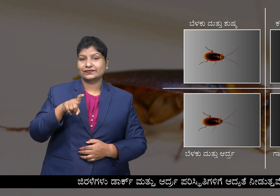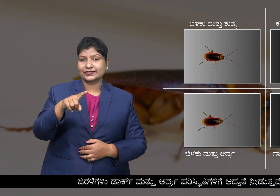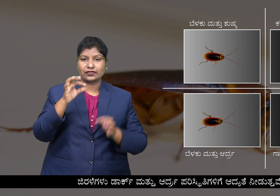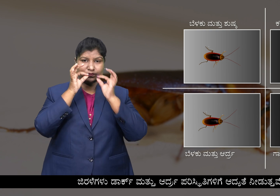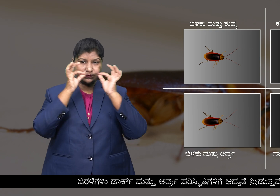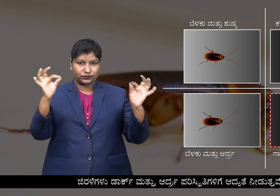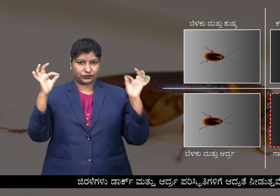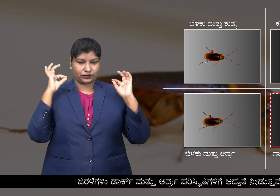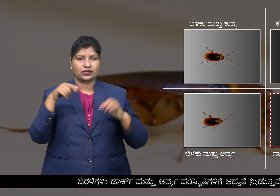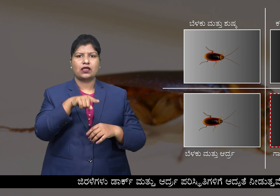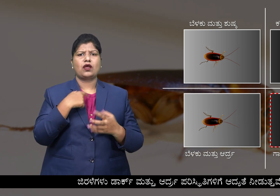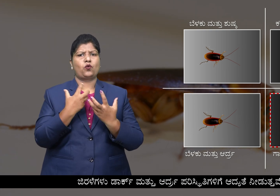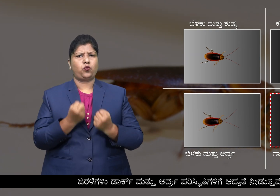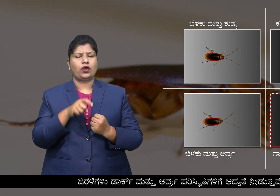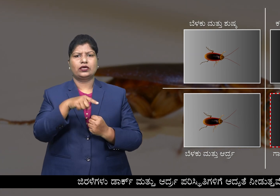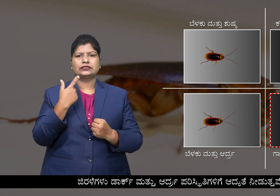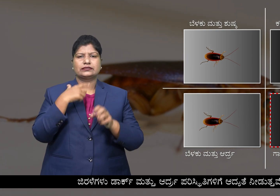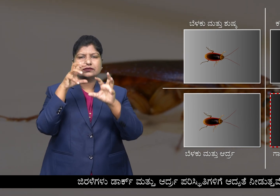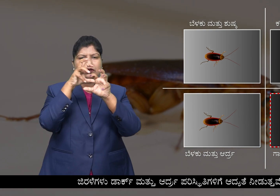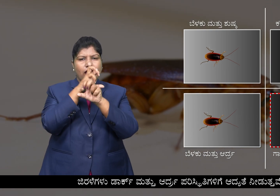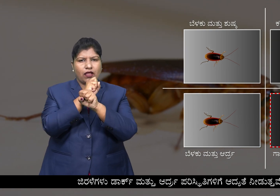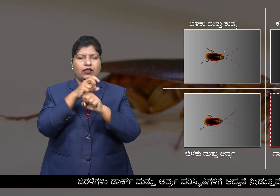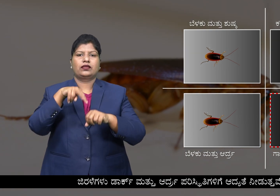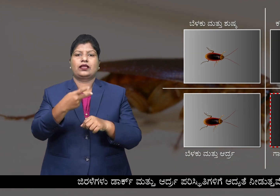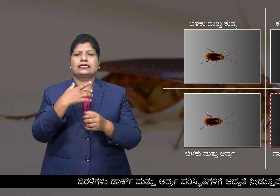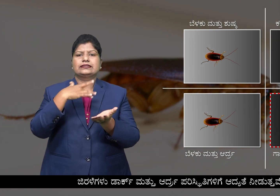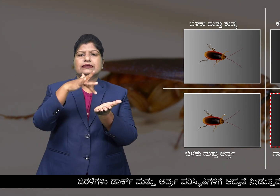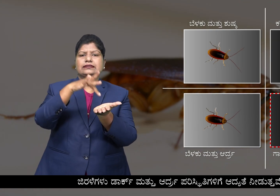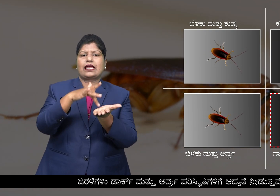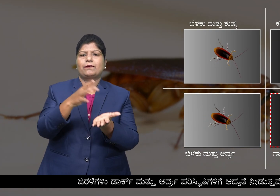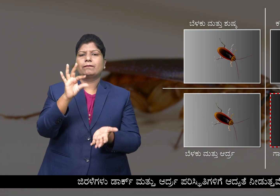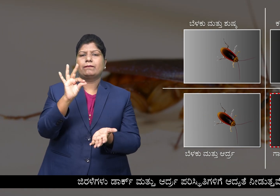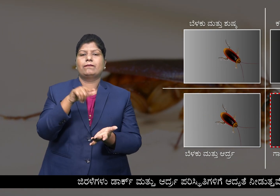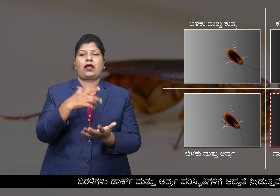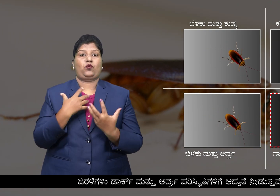ಜಿರಳೆಗಳು ಡಾರ್ಕ್ ಮತ್ತು ಆರ್ದ್ರ ಪರಿಸ್ಥಿತಿಗಳಿಗೆ ಆದ್ಯತೆ ನೀಡುತ್ತವೆ.